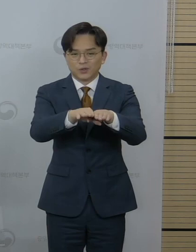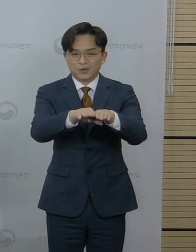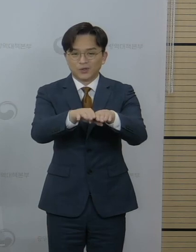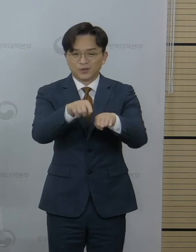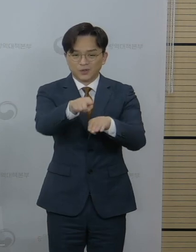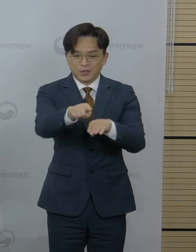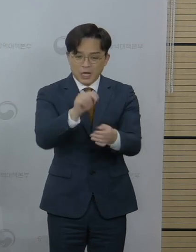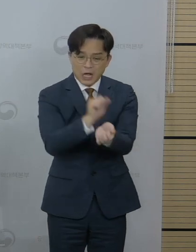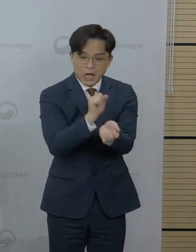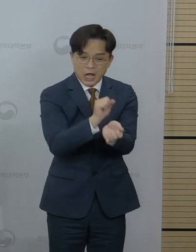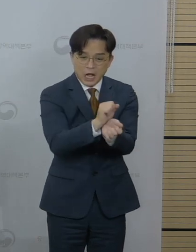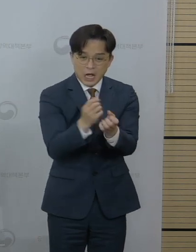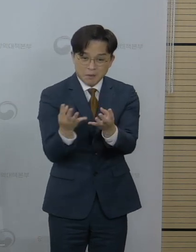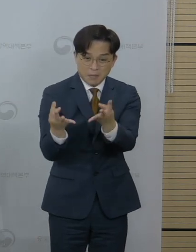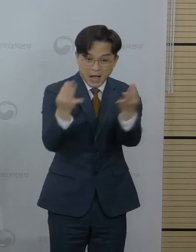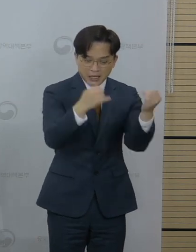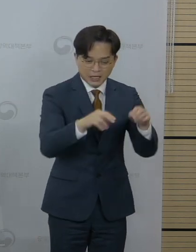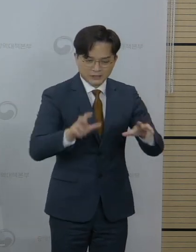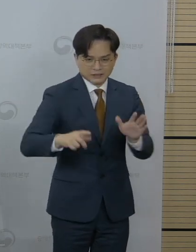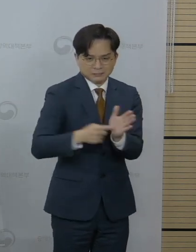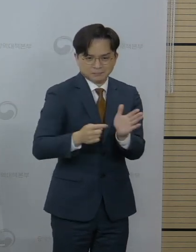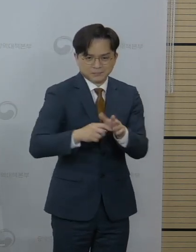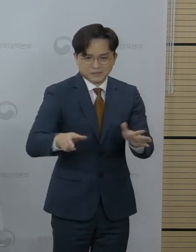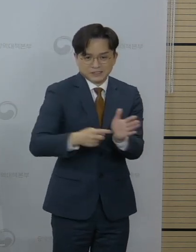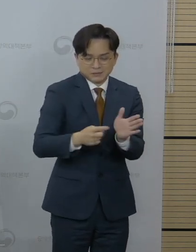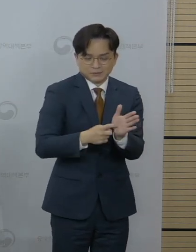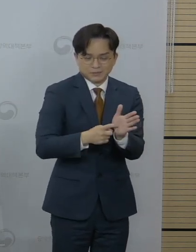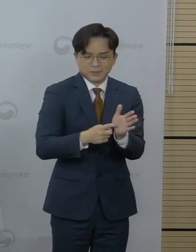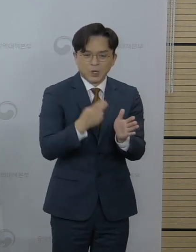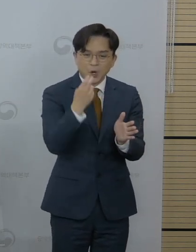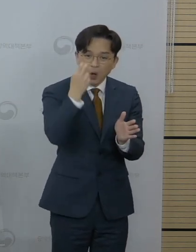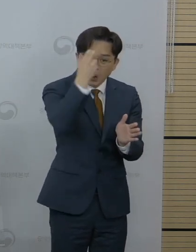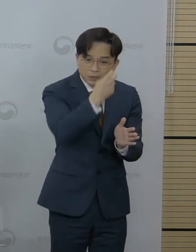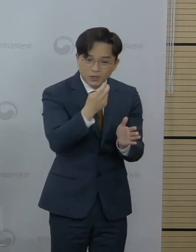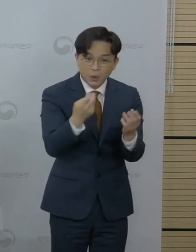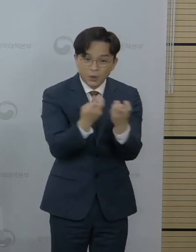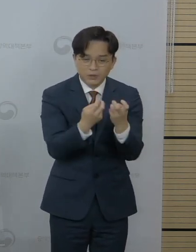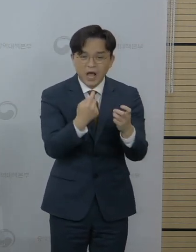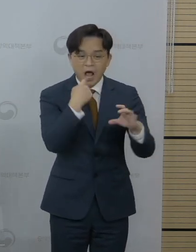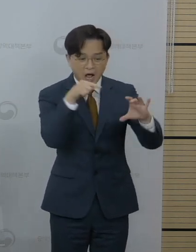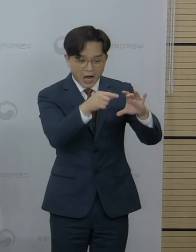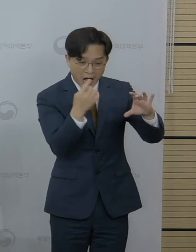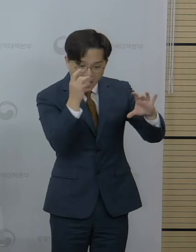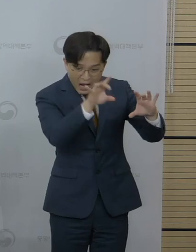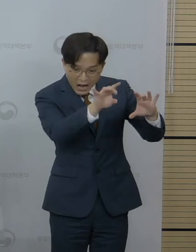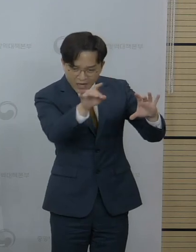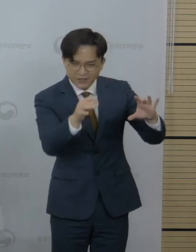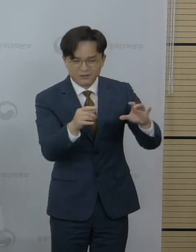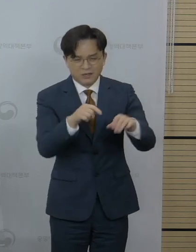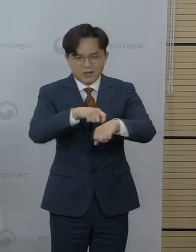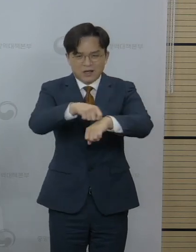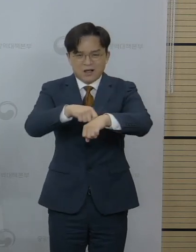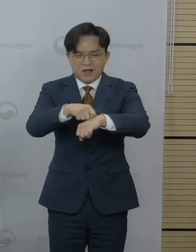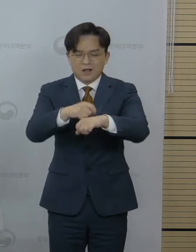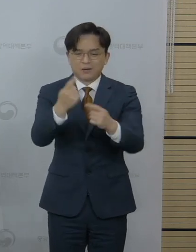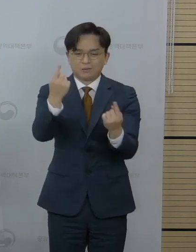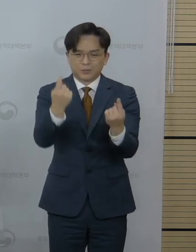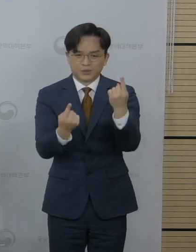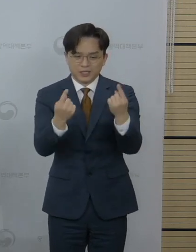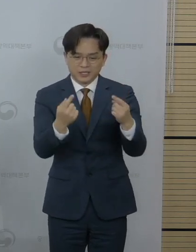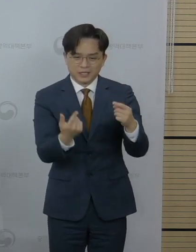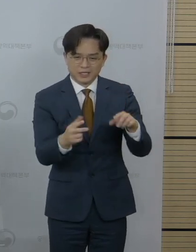도입하여 양성이 나오게 되면 그 해당되는 시설이나 상황에 대해서 좀더